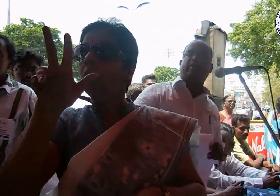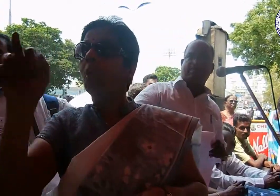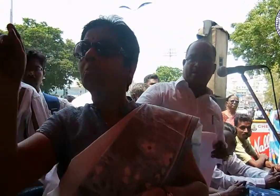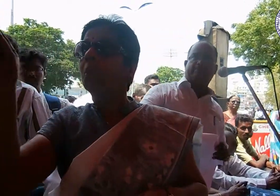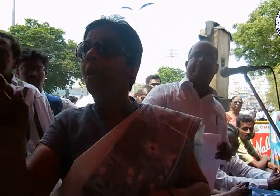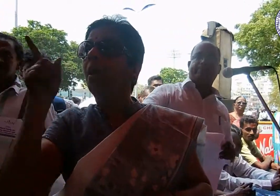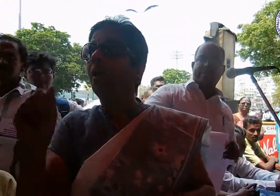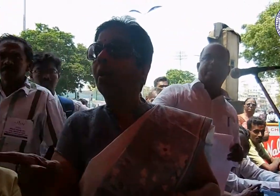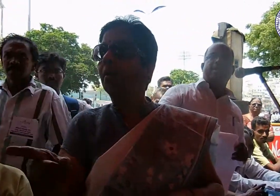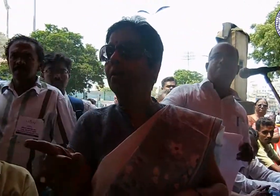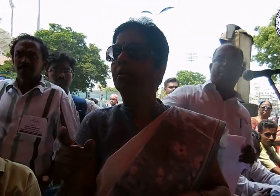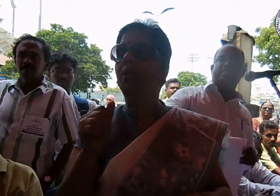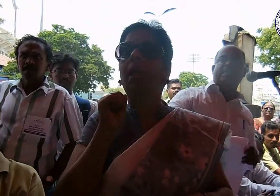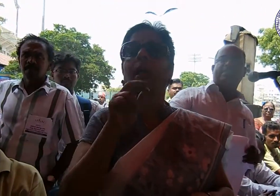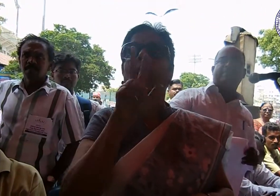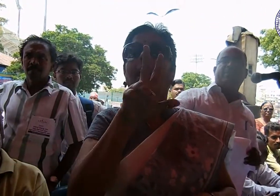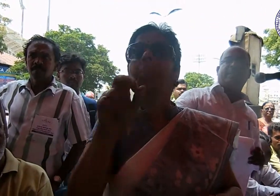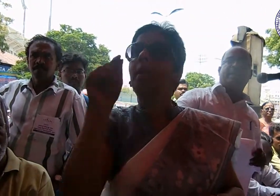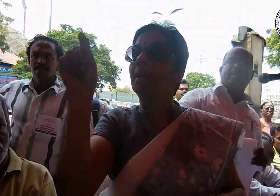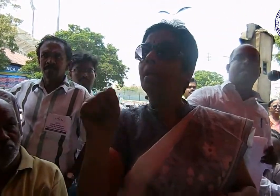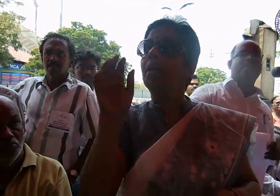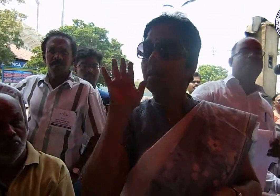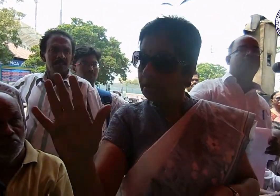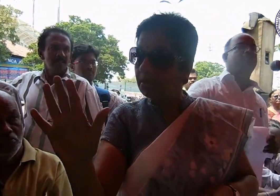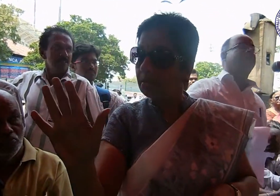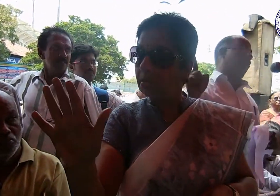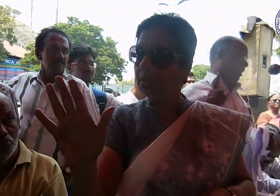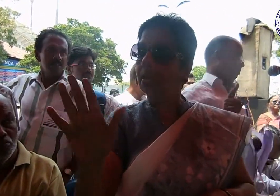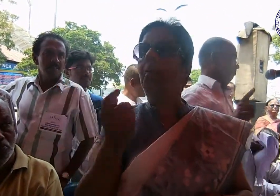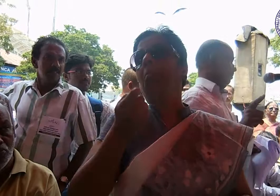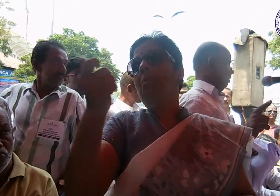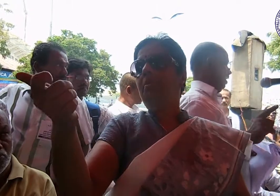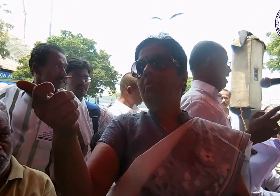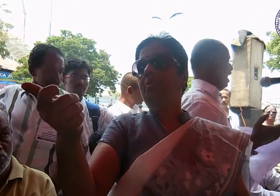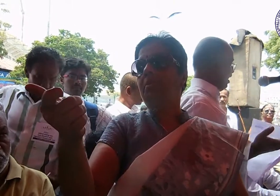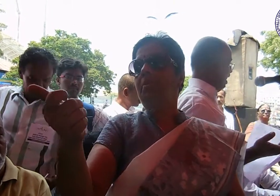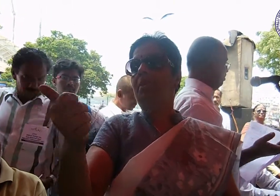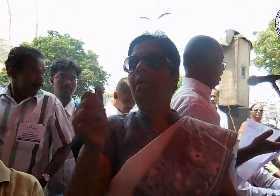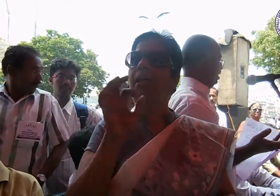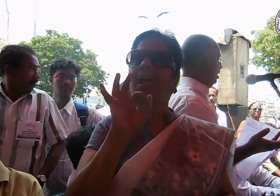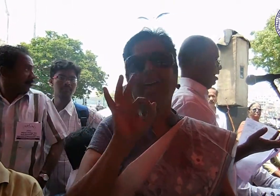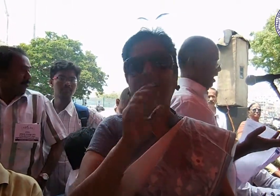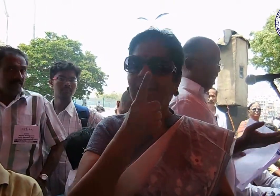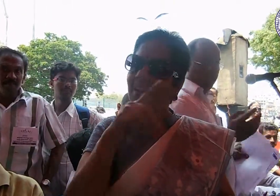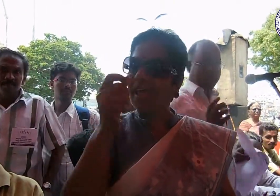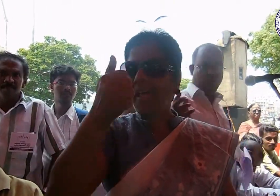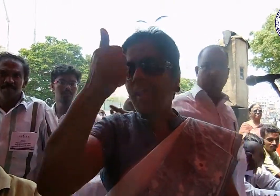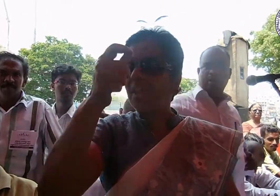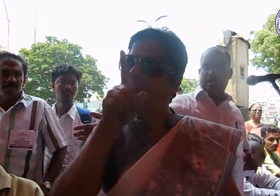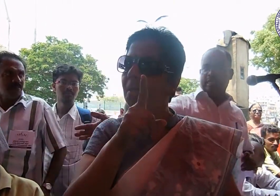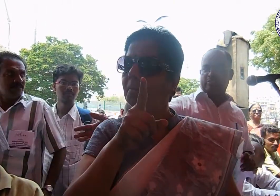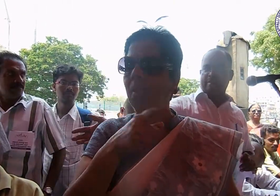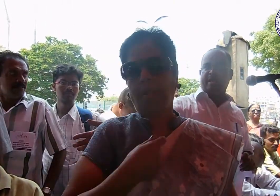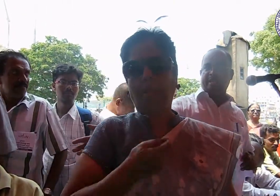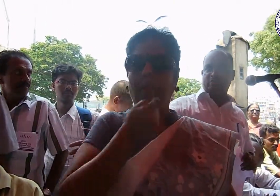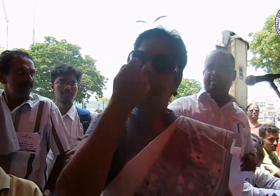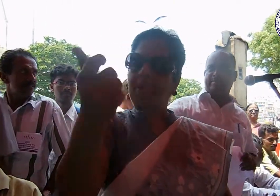இருக்கணும். 80% இருந்தால்தான் உதவி தொகை. என்னடா நியாயம் இது? நாங்க ஒருத்தர் கொடுக்கறோம், இந்த சாமிநாதன்